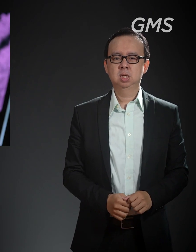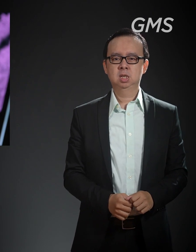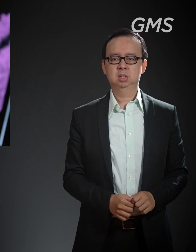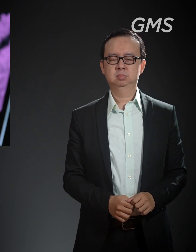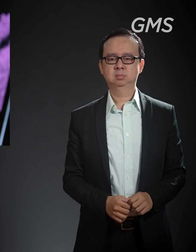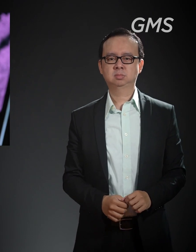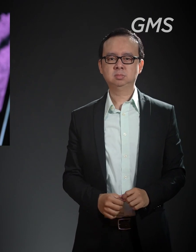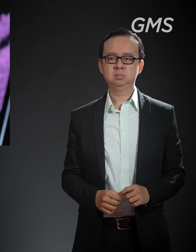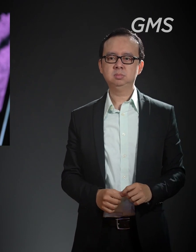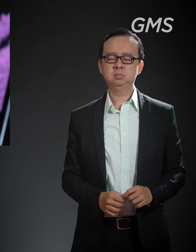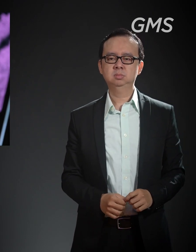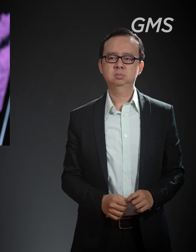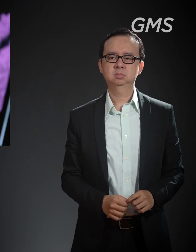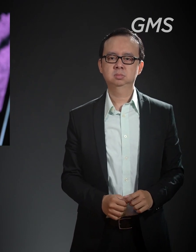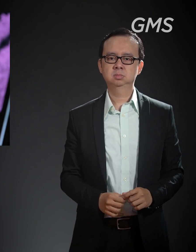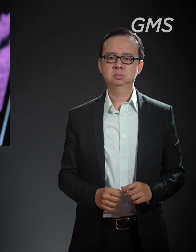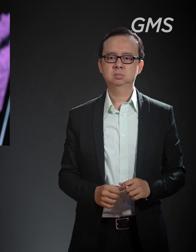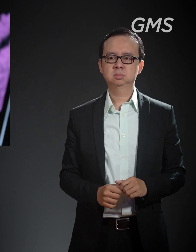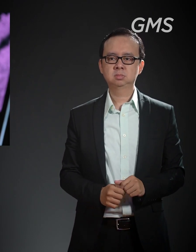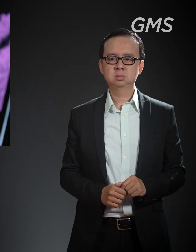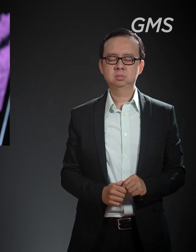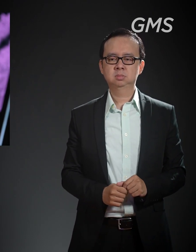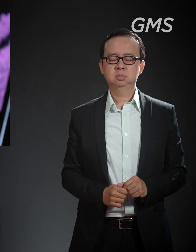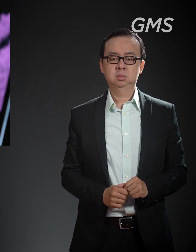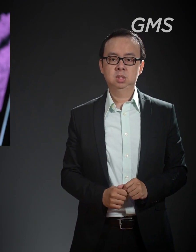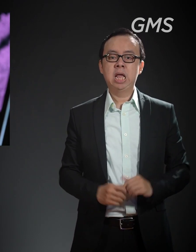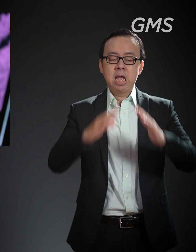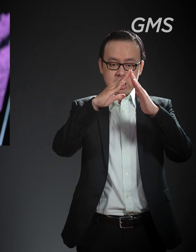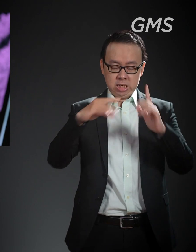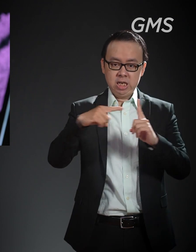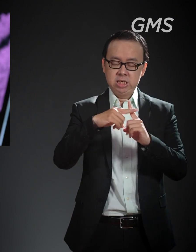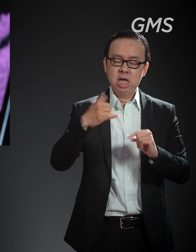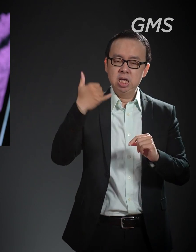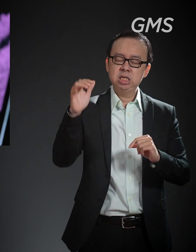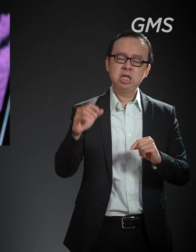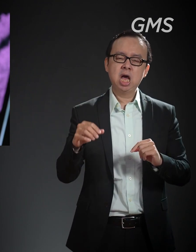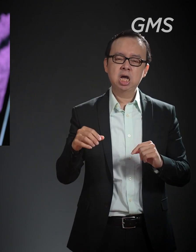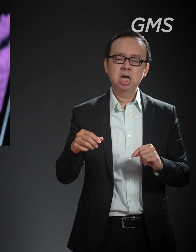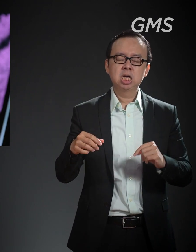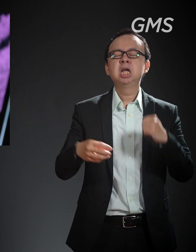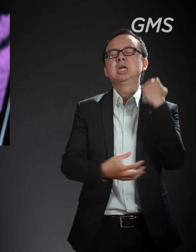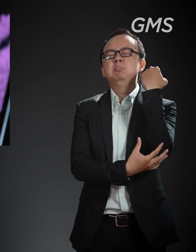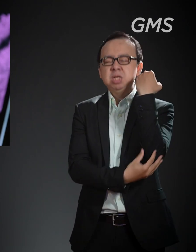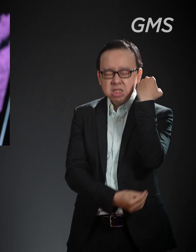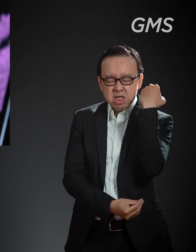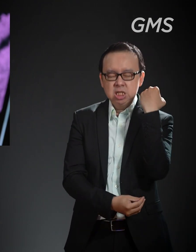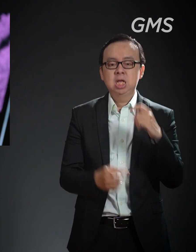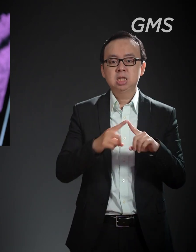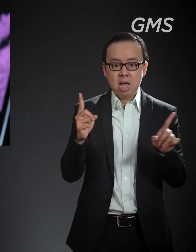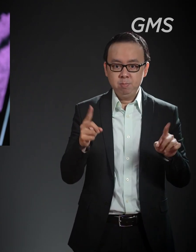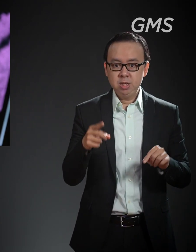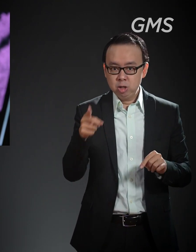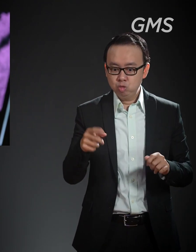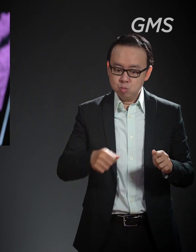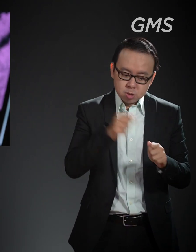terpuruk dengan pelbagai permasalahan, malah justru actionnya nyata atau tindakannya